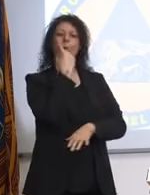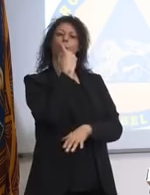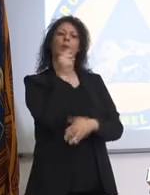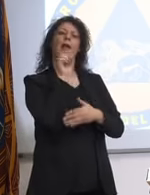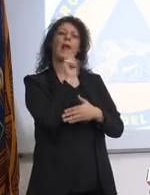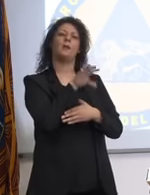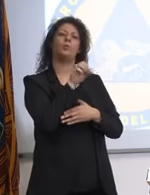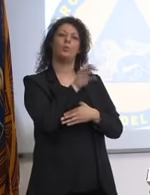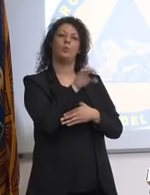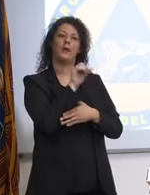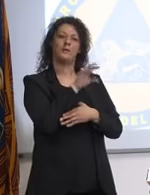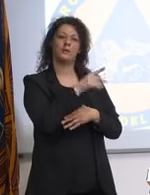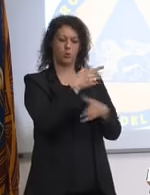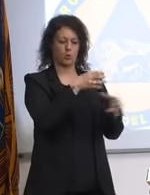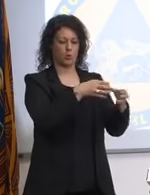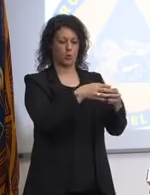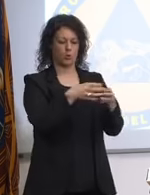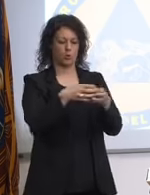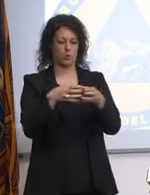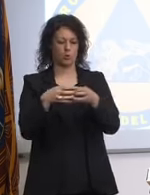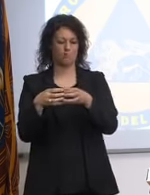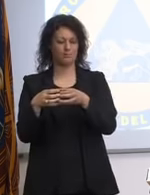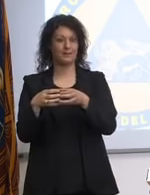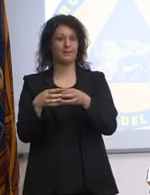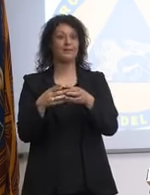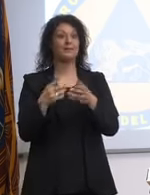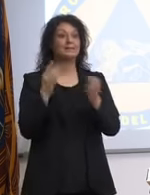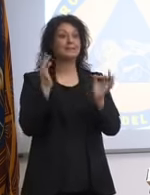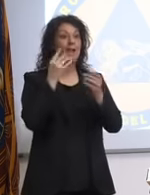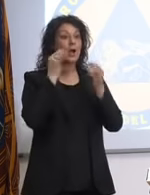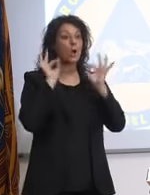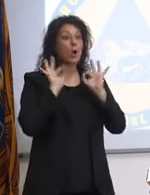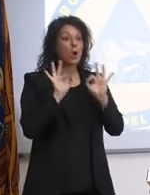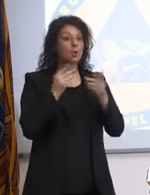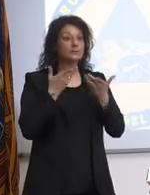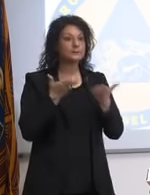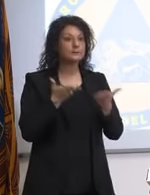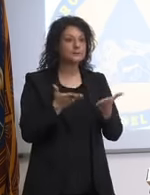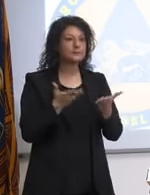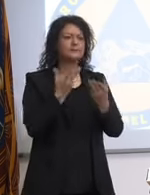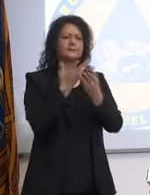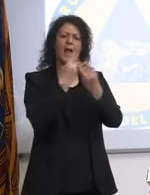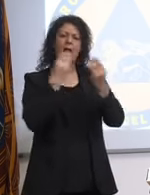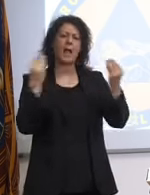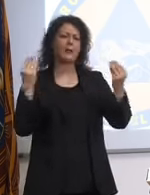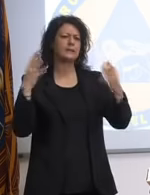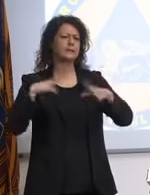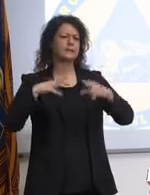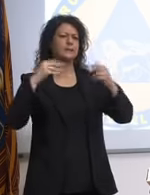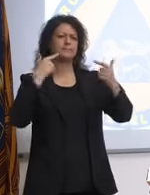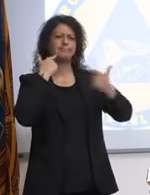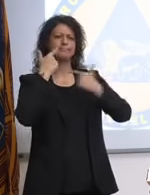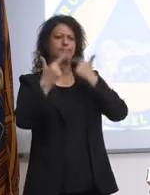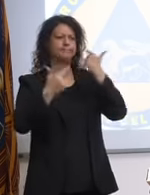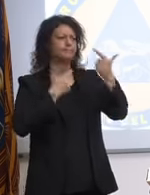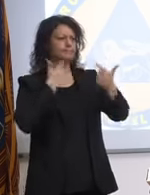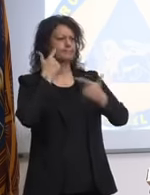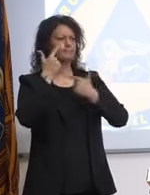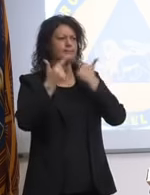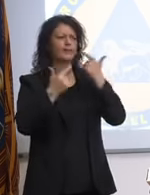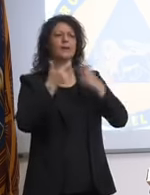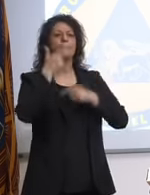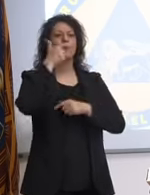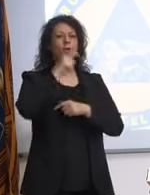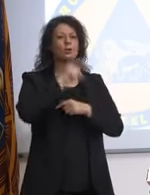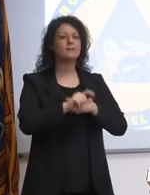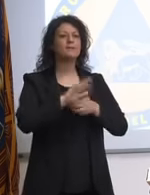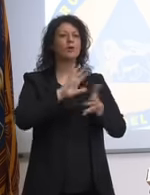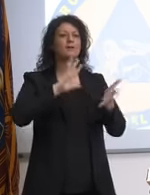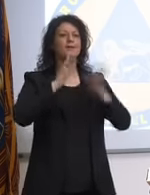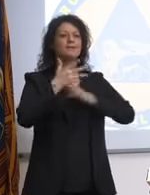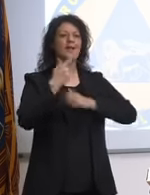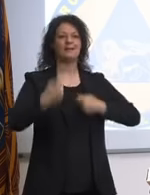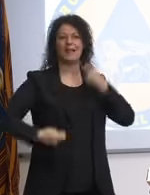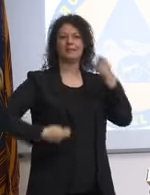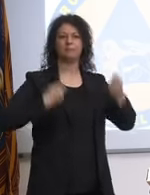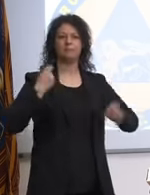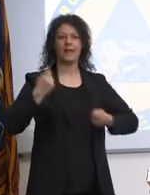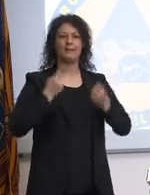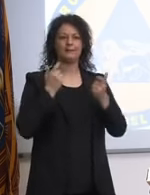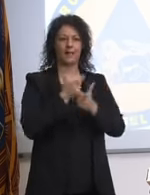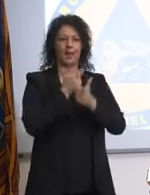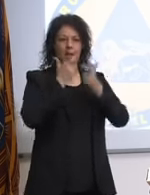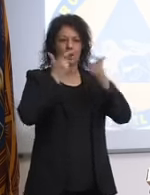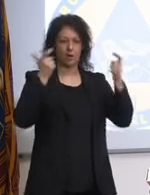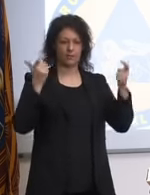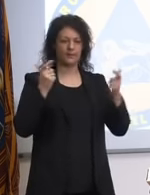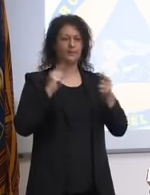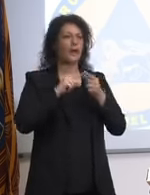bambini, se così fosse molti stanno lamentandosi, dicendo che i costi verranno insostenibili e quindi come si potrà fare.